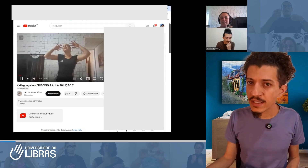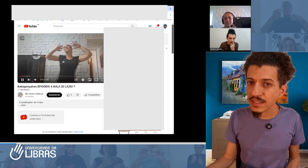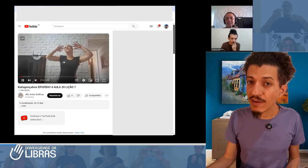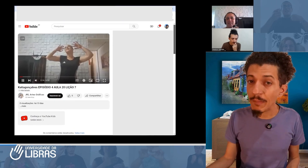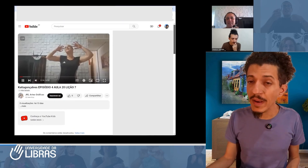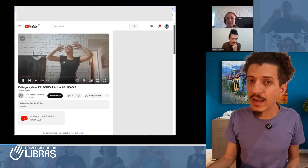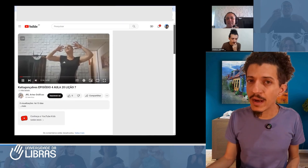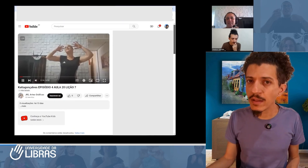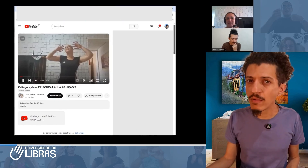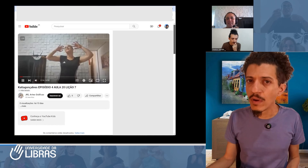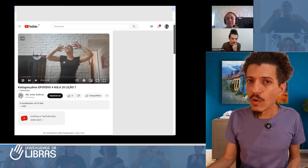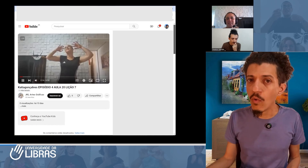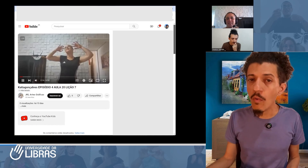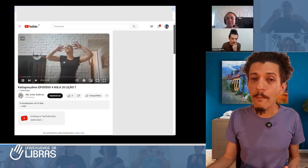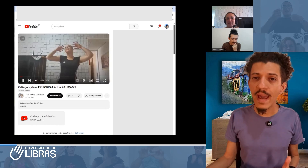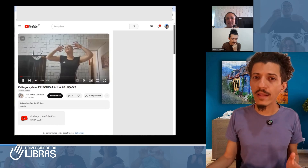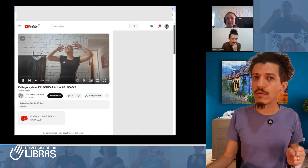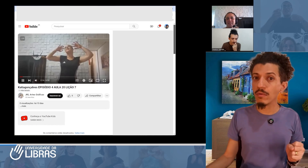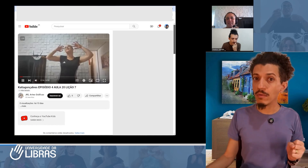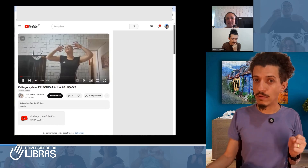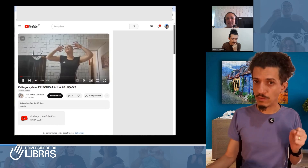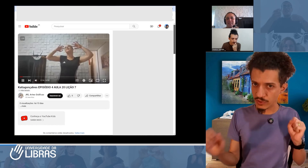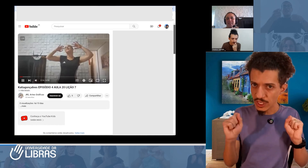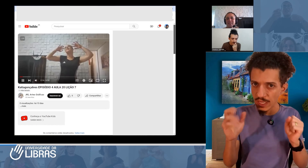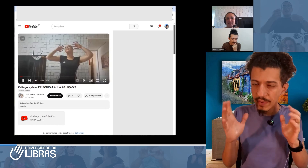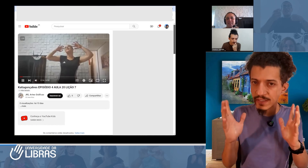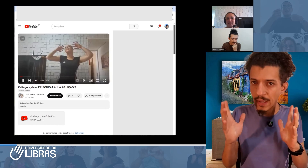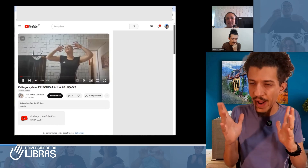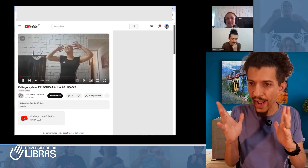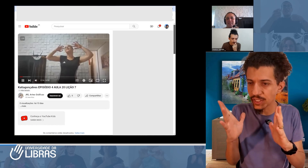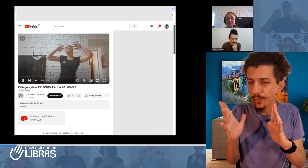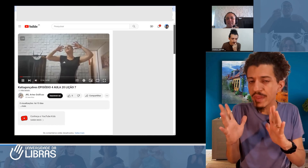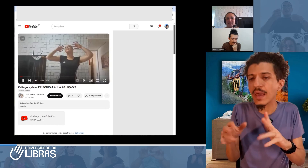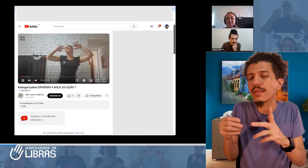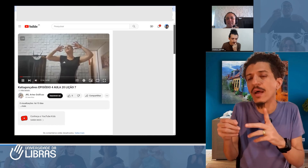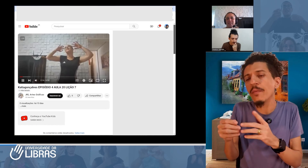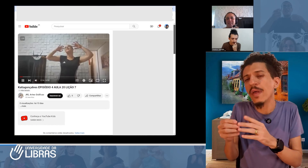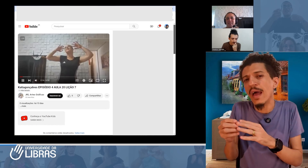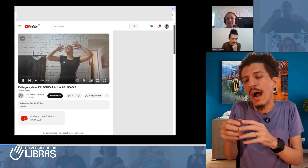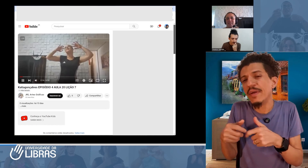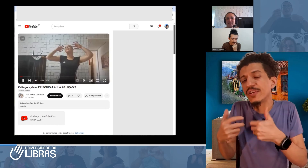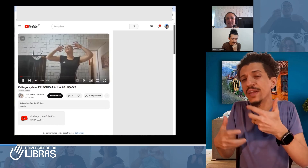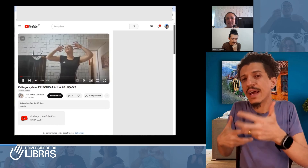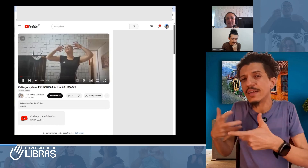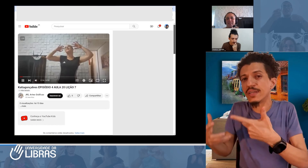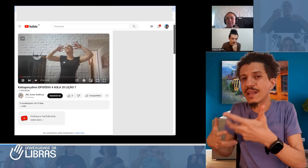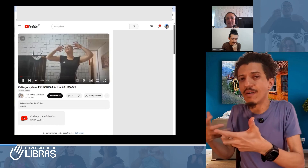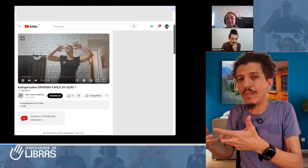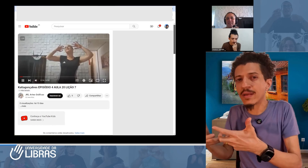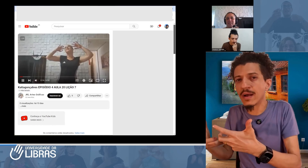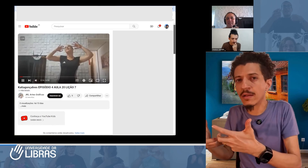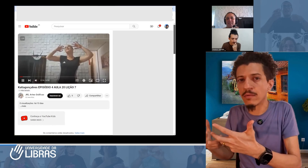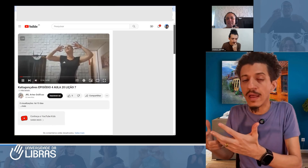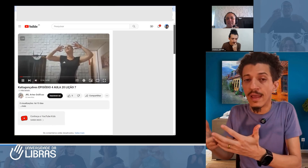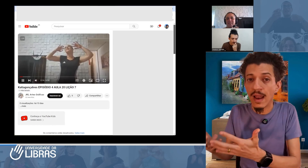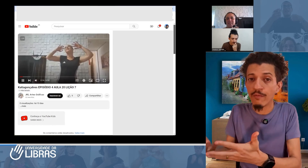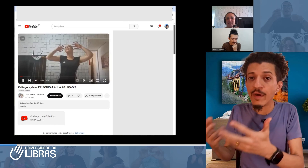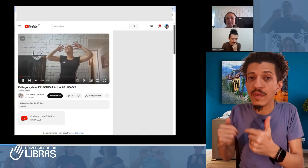estava aplicando o método de Libras na prática e então, à medida em que ela já estava aplicando, ela foi me enviando